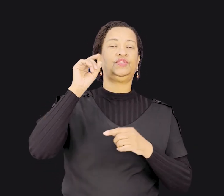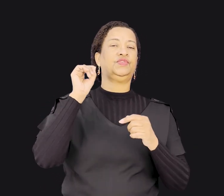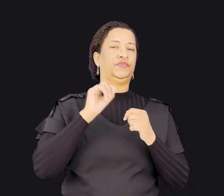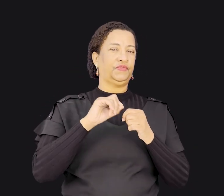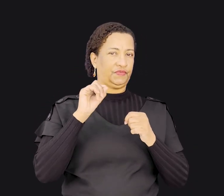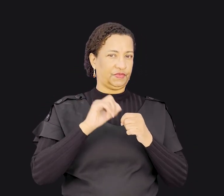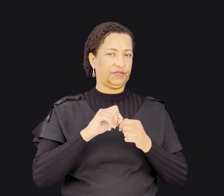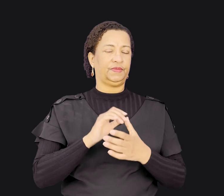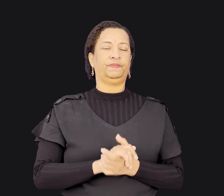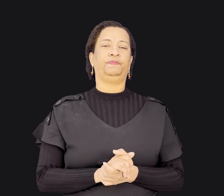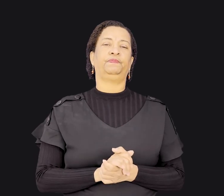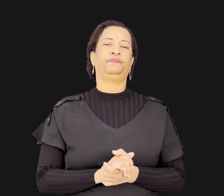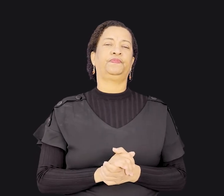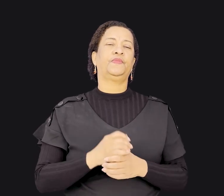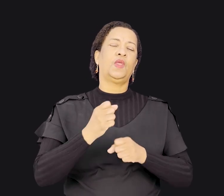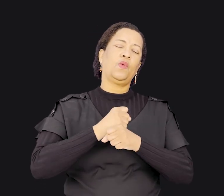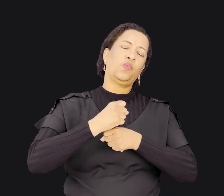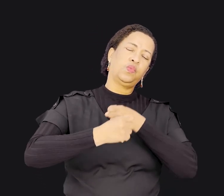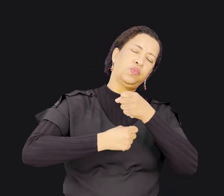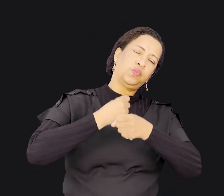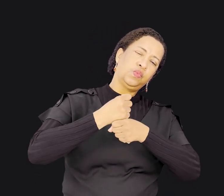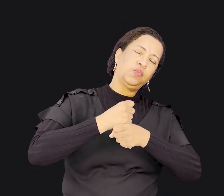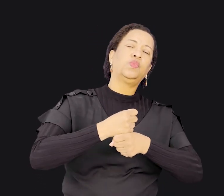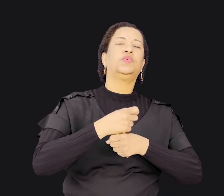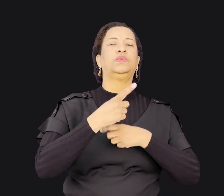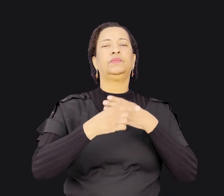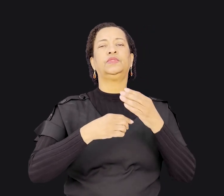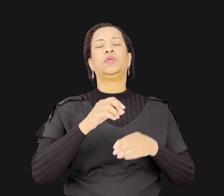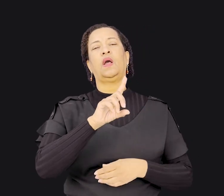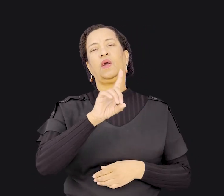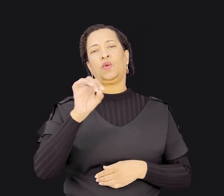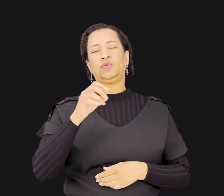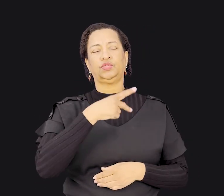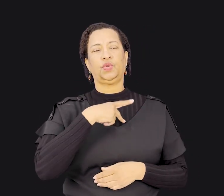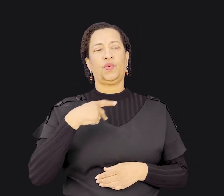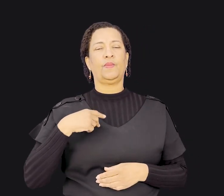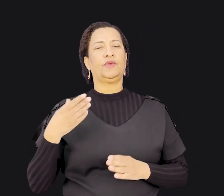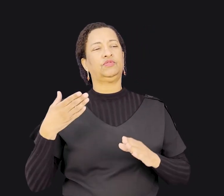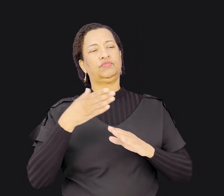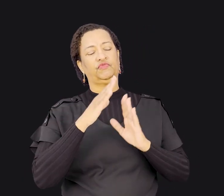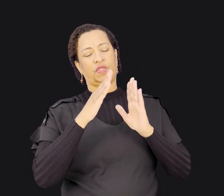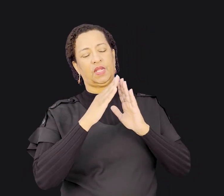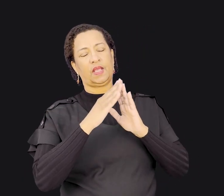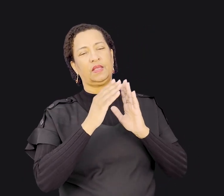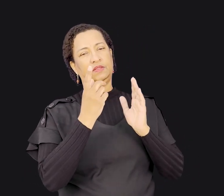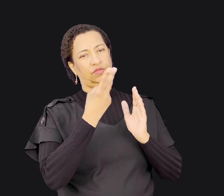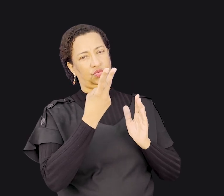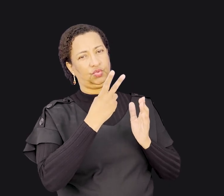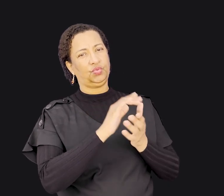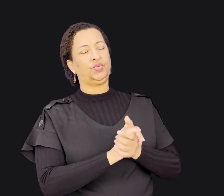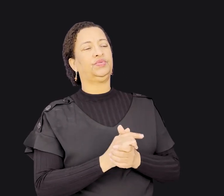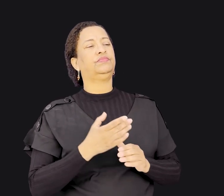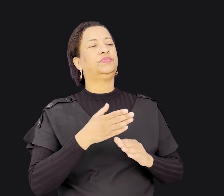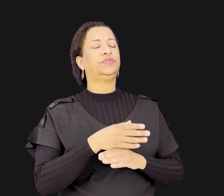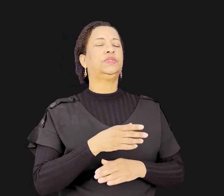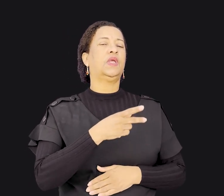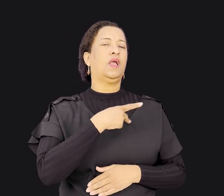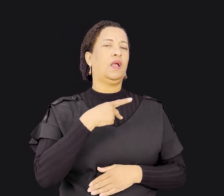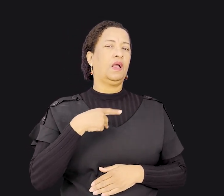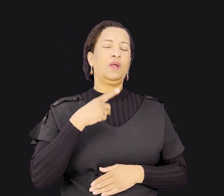isso." Alguns anos se passaram e um dia o pastor passou em frente à casa daquele casal e o marido o viu e o